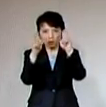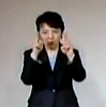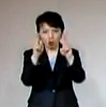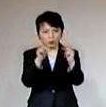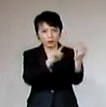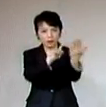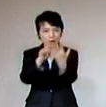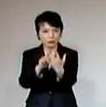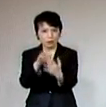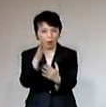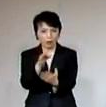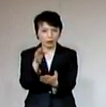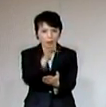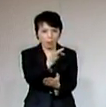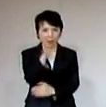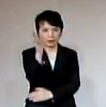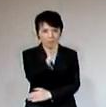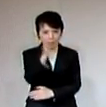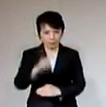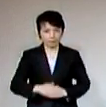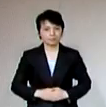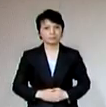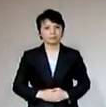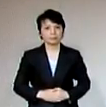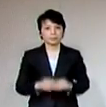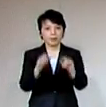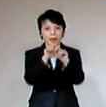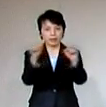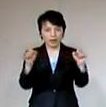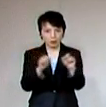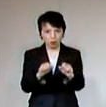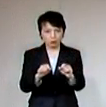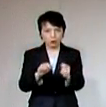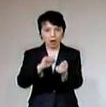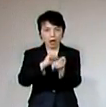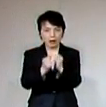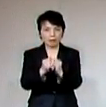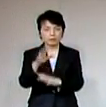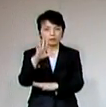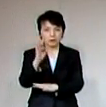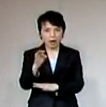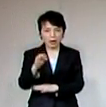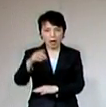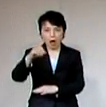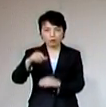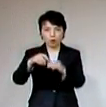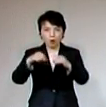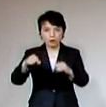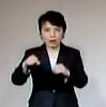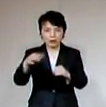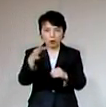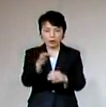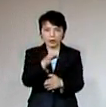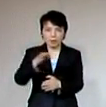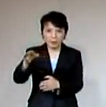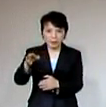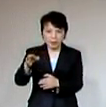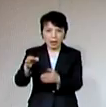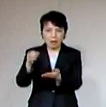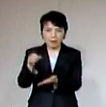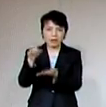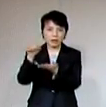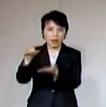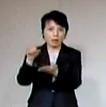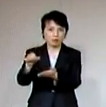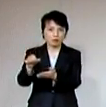はお金が回っておりません。結局株価、不動産に流れてマネーゲームを